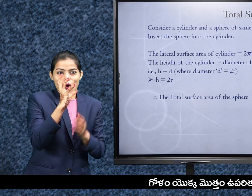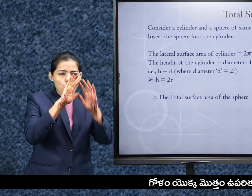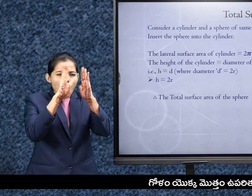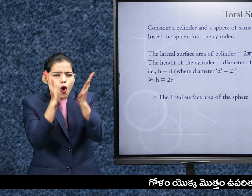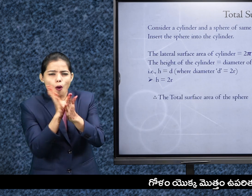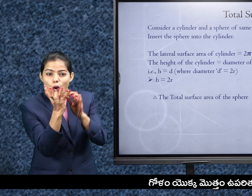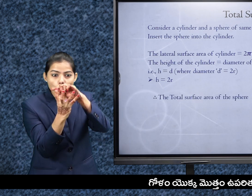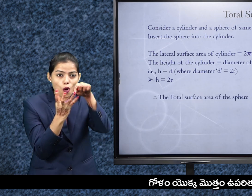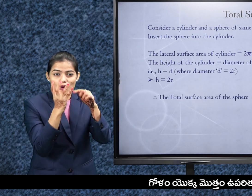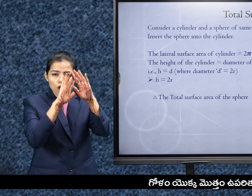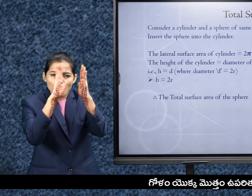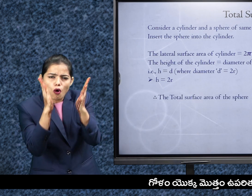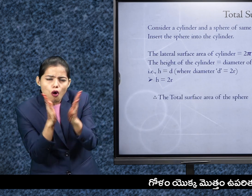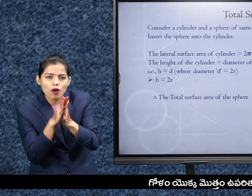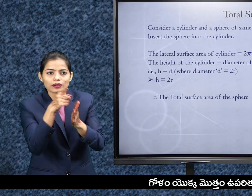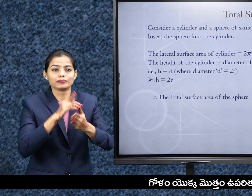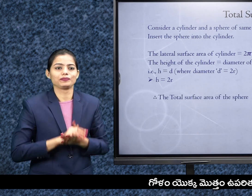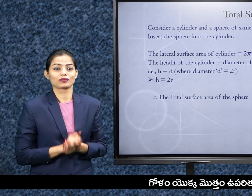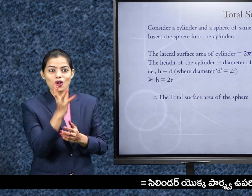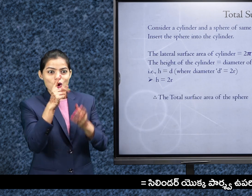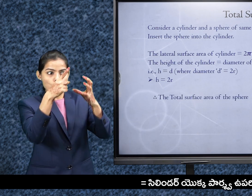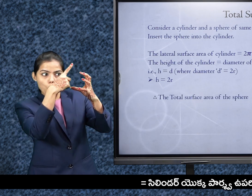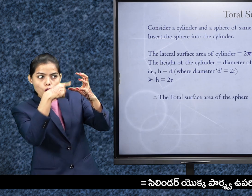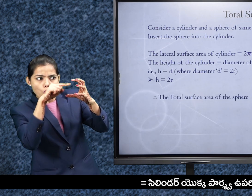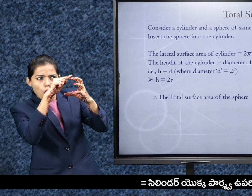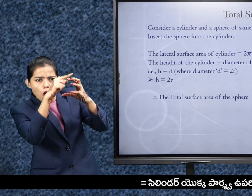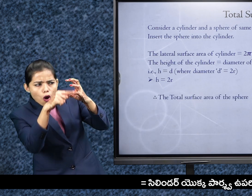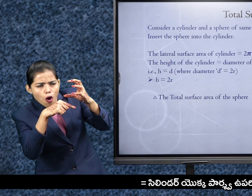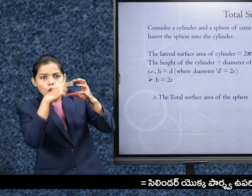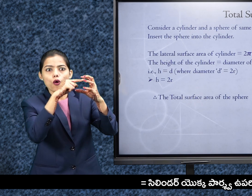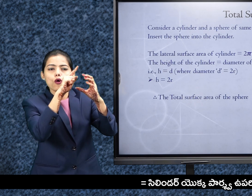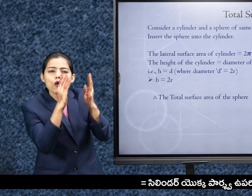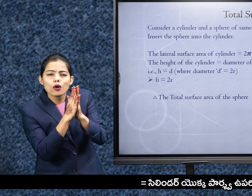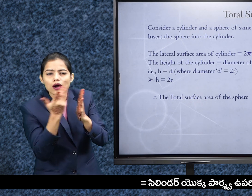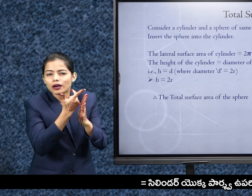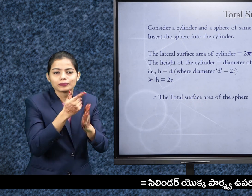గోళం యొక్క ఉపరితల వైశాల్యం సిలిండర్ యొక్క పార్శ్వ ఉపరితలం